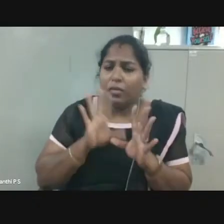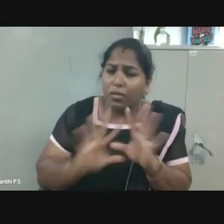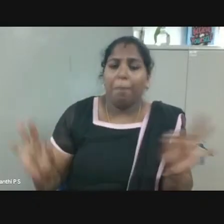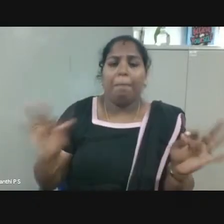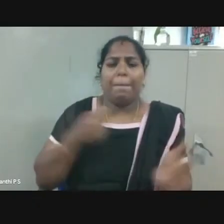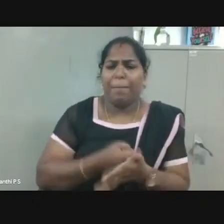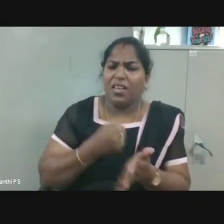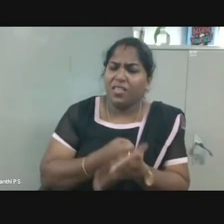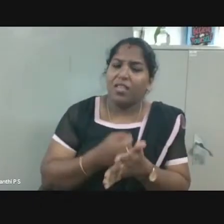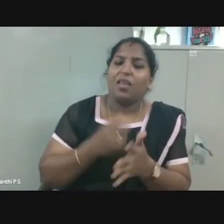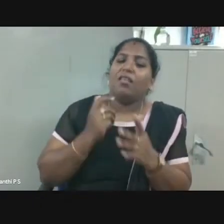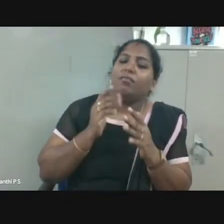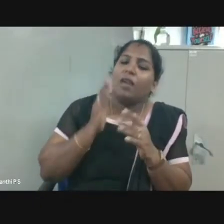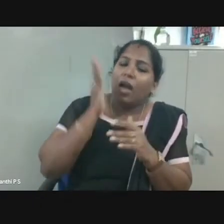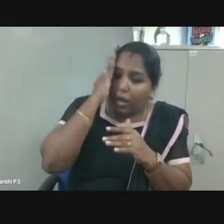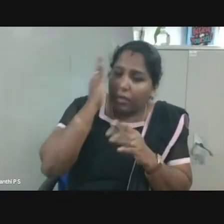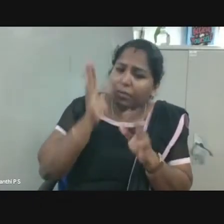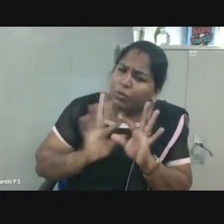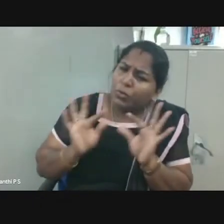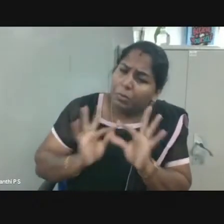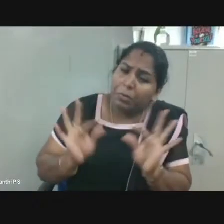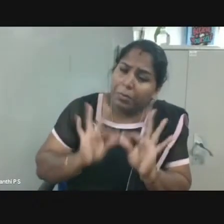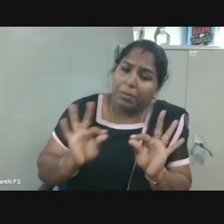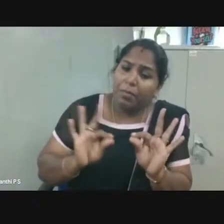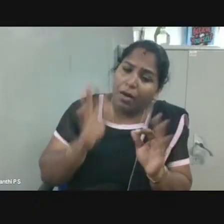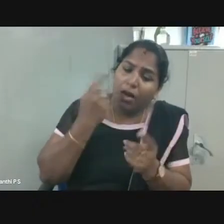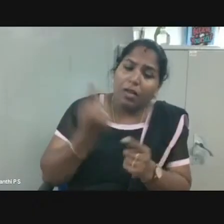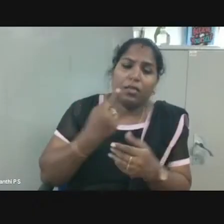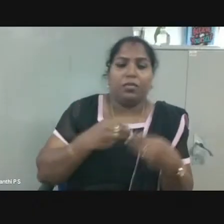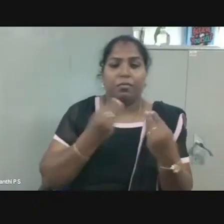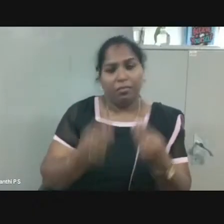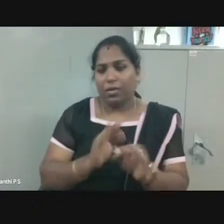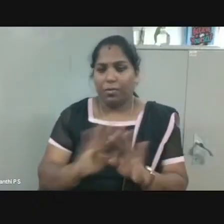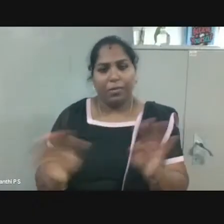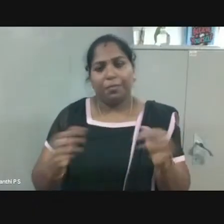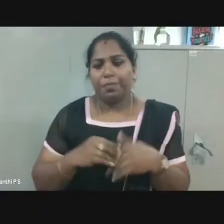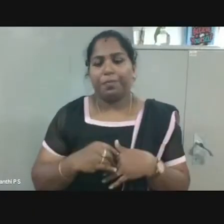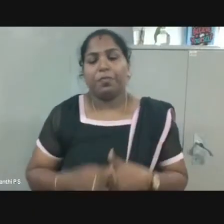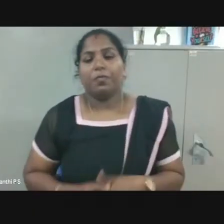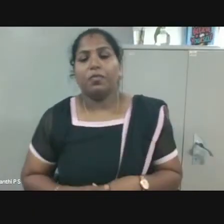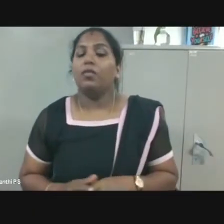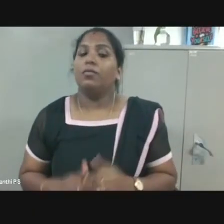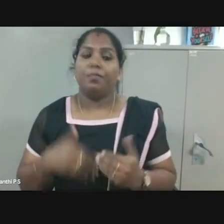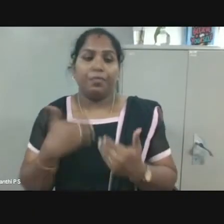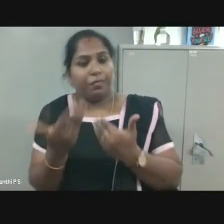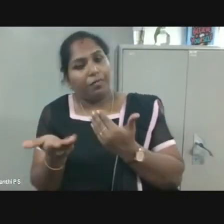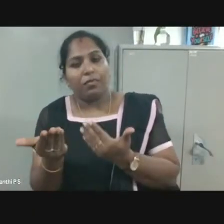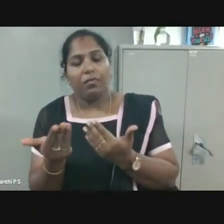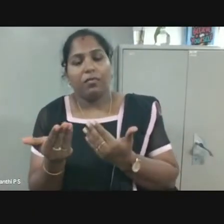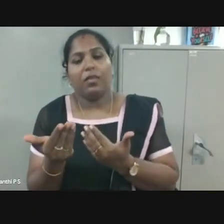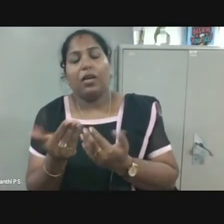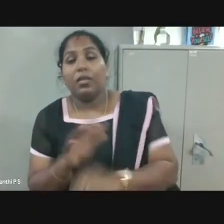അതിനെ ആയാസപ്പെടുത്താതെ ചെയ്യാനുള്ള ഫിസിയോതെറാപ്പി മാത്രമേ ഇവരെ കൊണ്ട് ചെയ്യിപ്പിക്കാവുള്ളൂ. പിന്നെ ഈ ഫിസിയോതെറാപ്പിസ്റ്റുകൾ